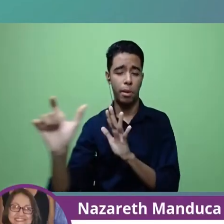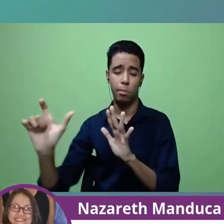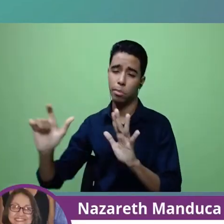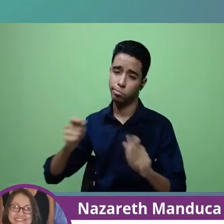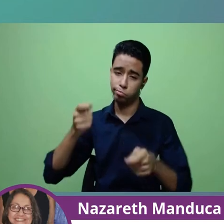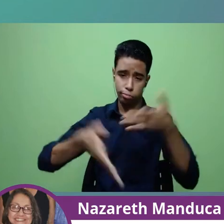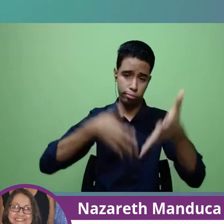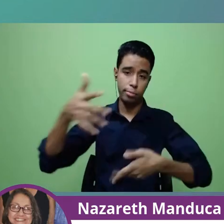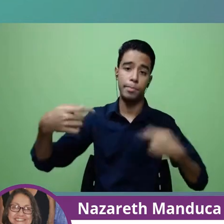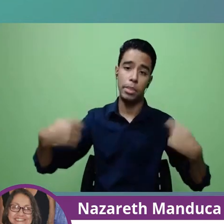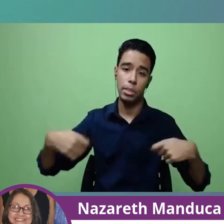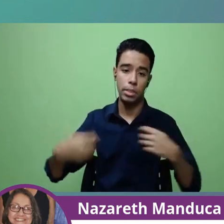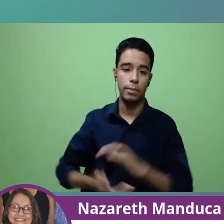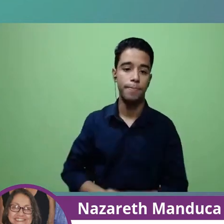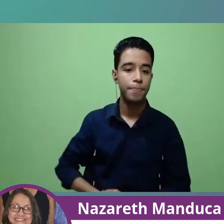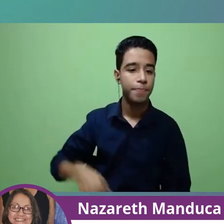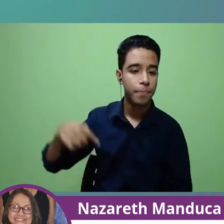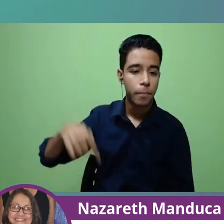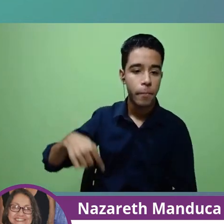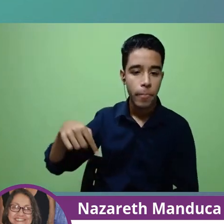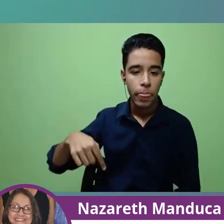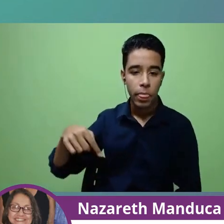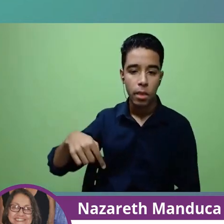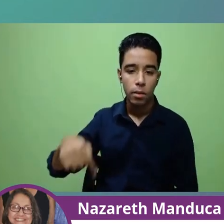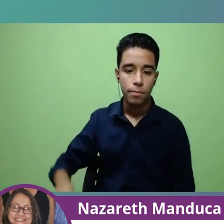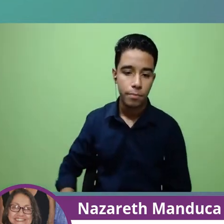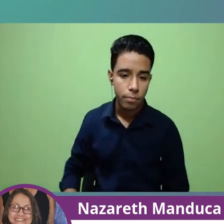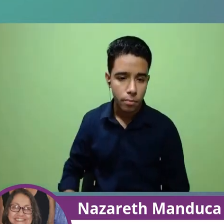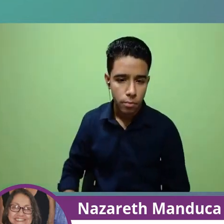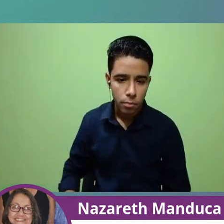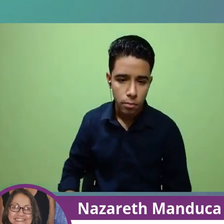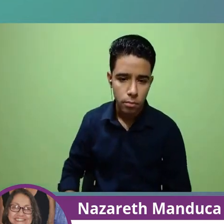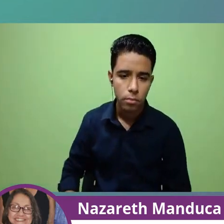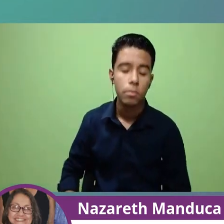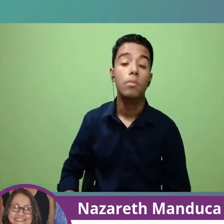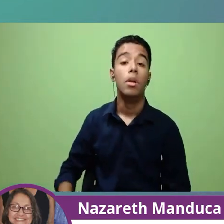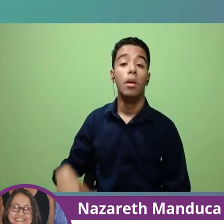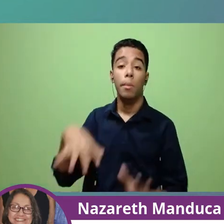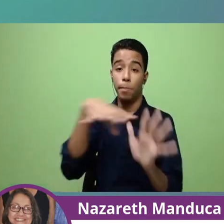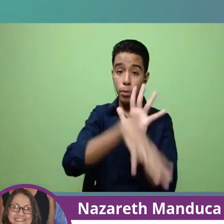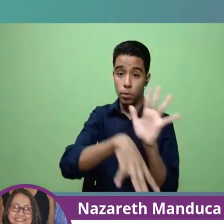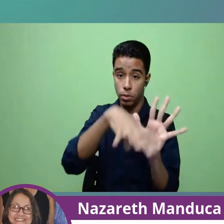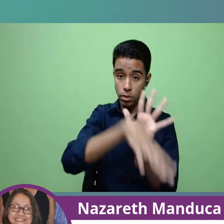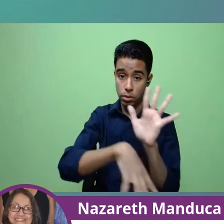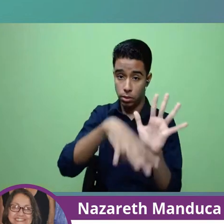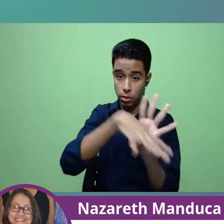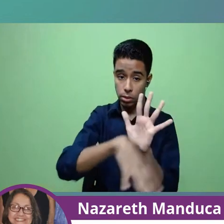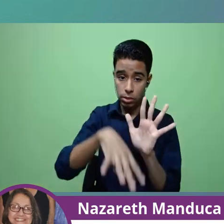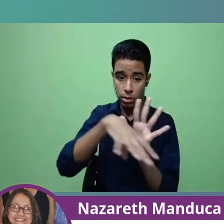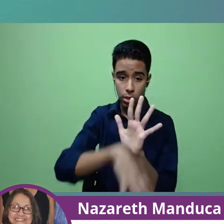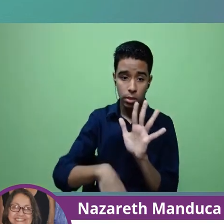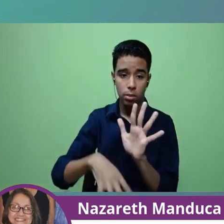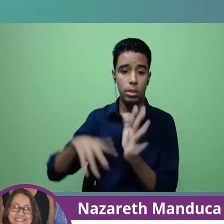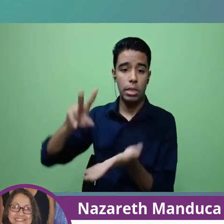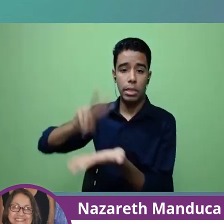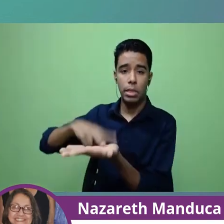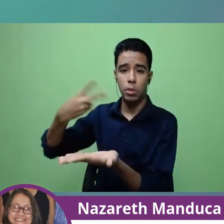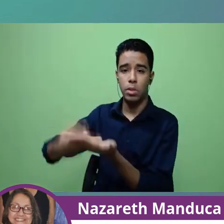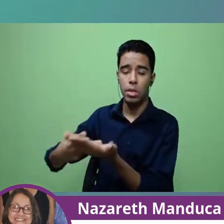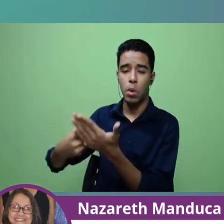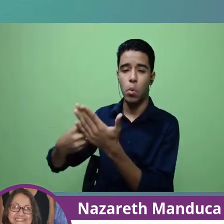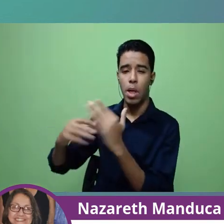qual a diferença entre português sinalizado e tradução linear? Nazarete, eu não sei o que significa tradução linear. Não